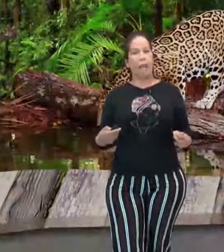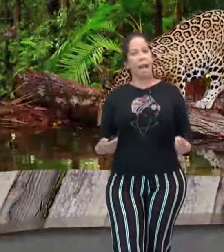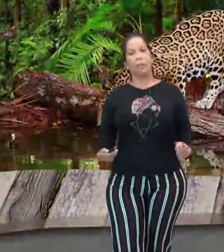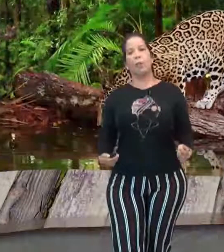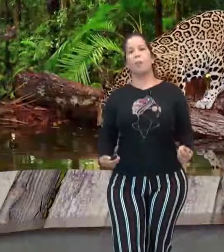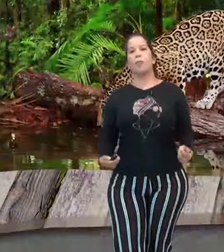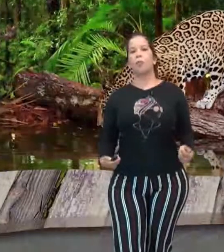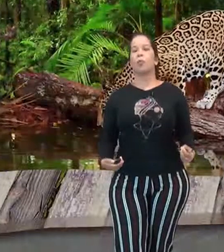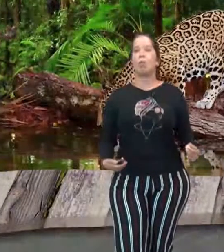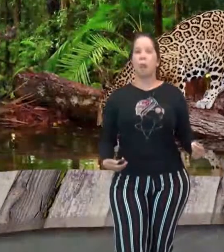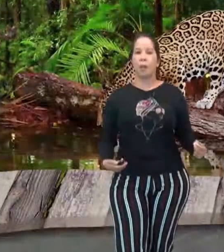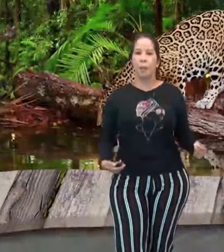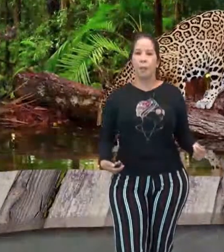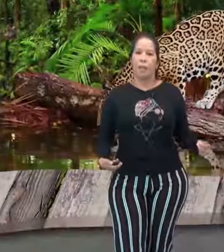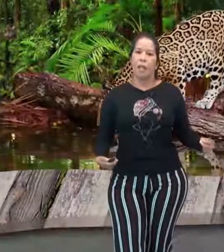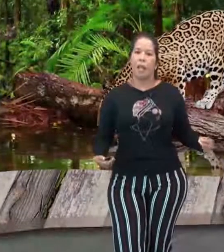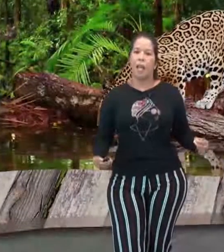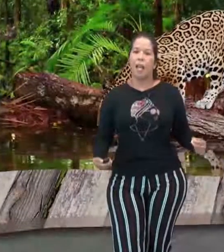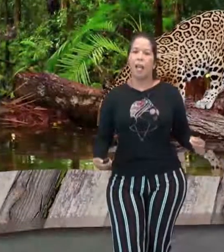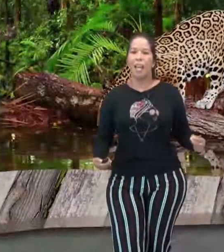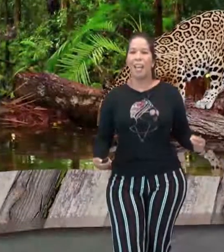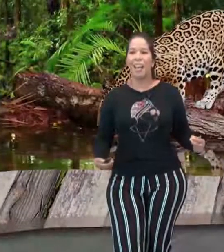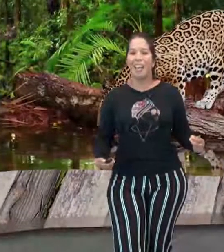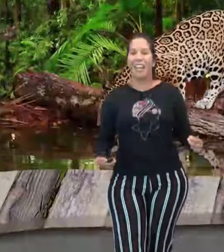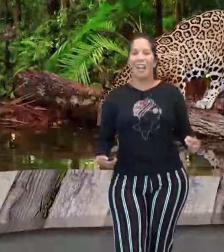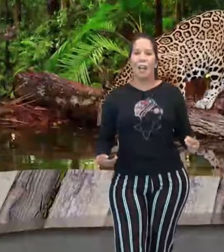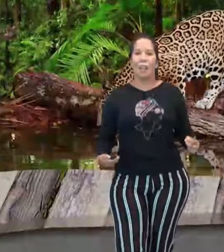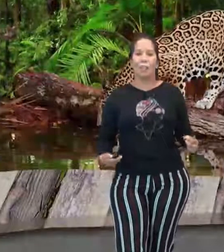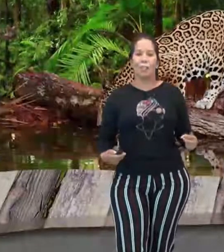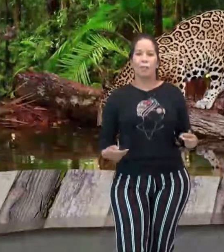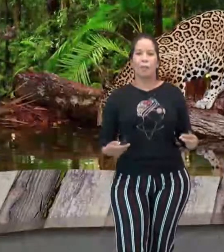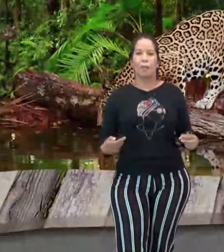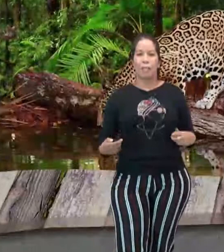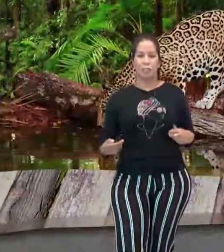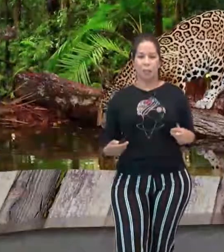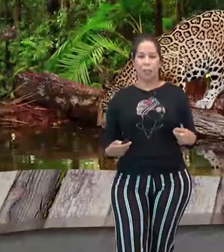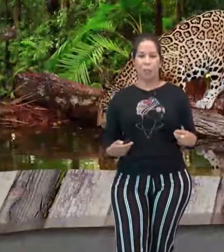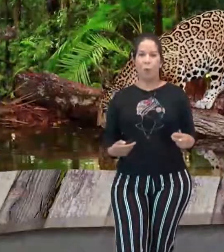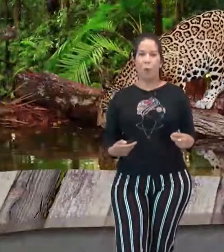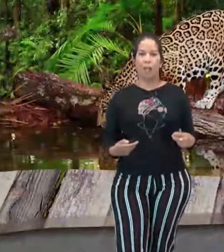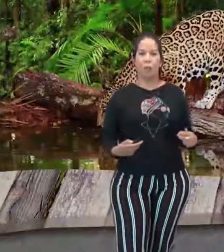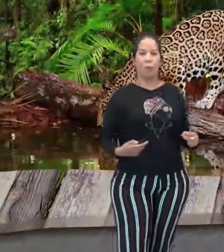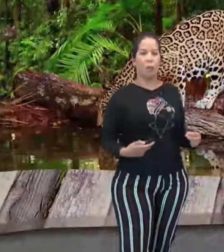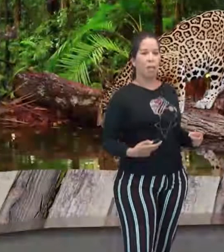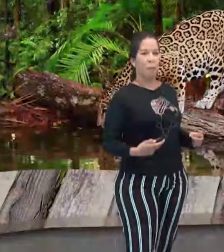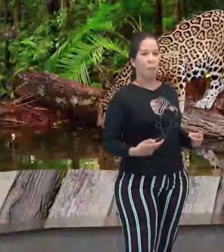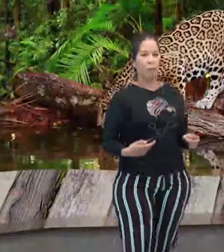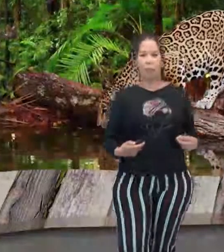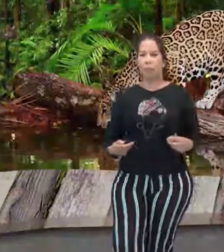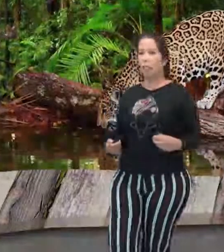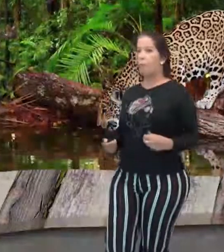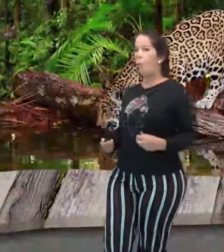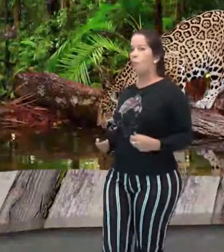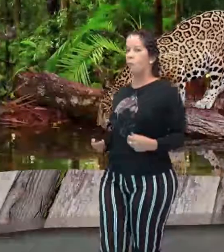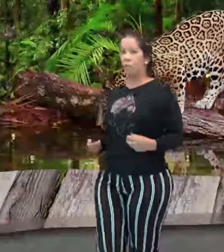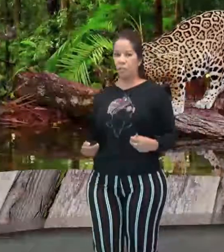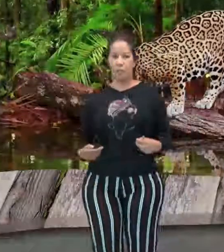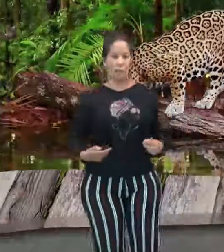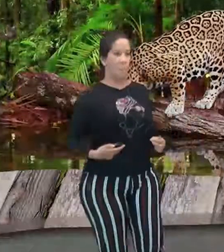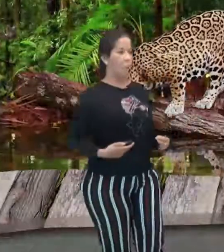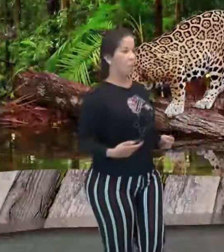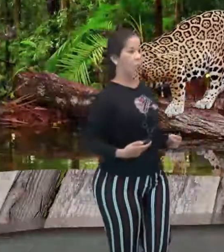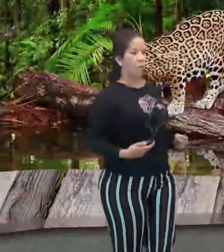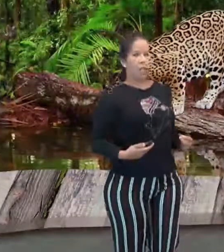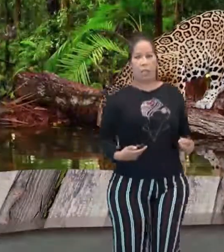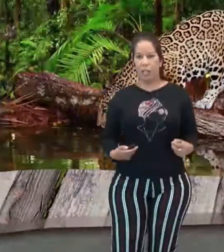a mudar sua postura, né? A gente fala que fica tipo como aquele peitoral daqueles pombos, né? Você já